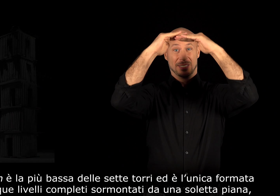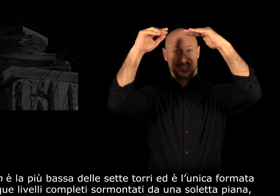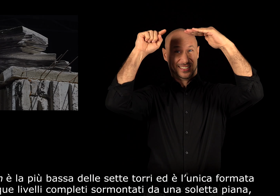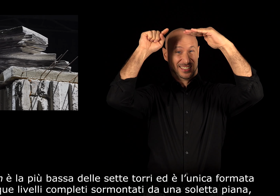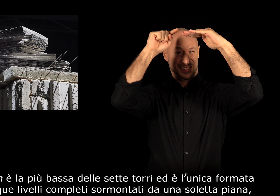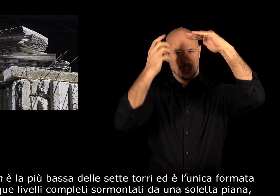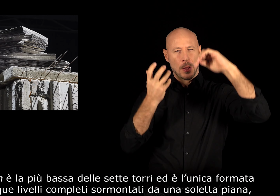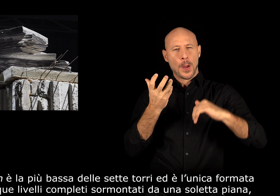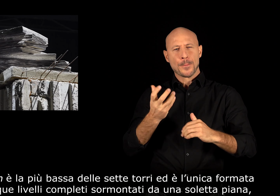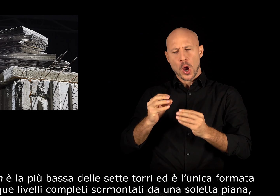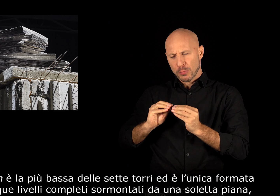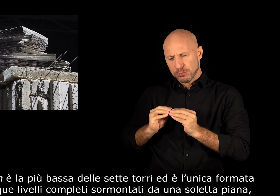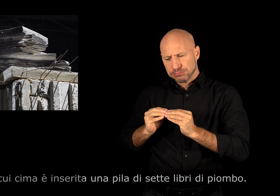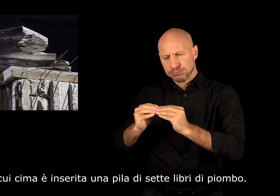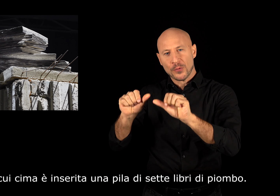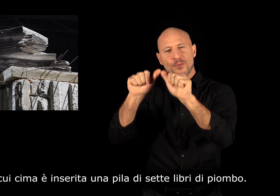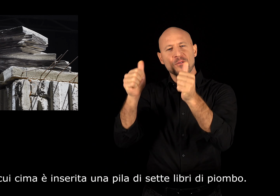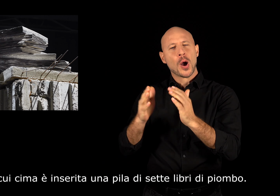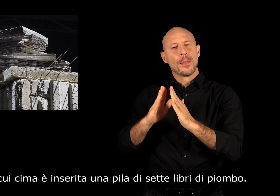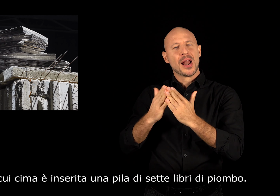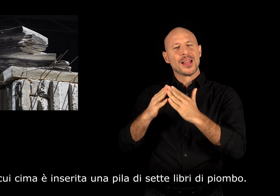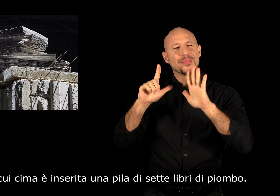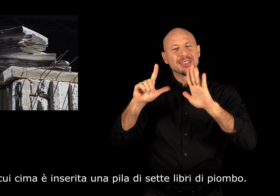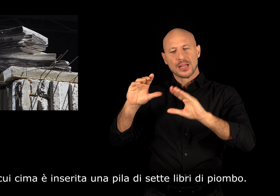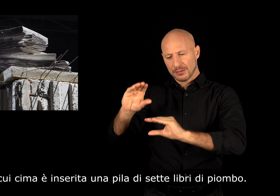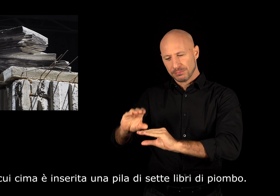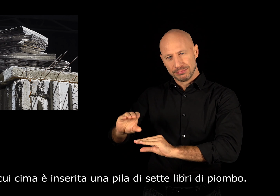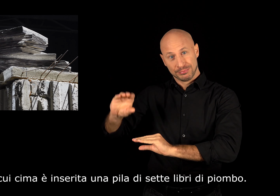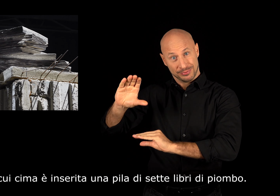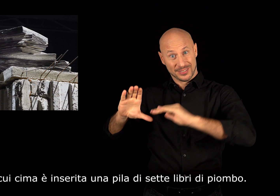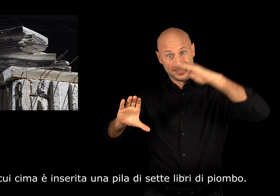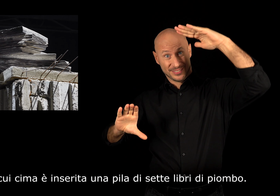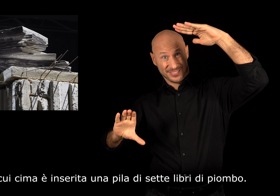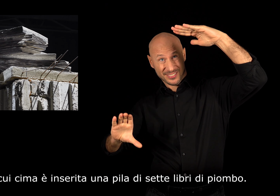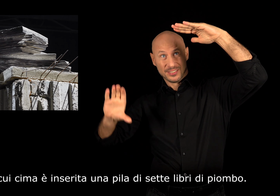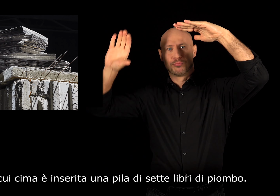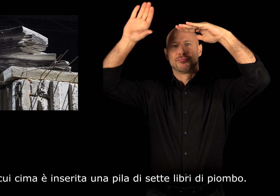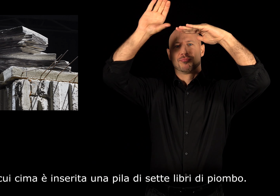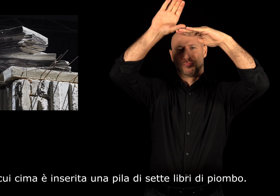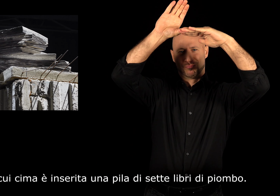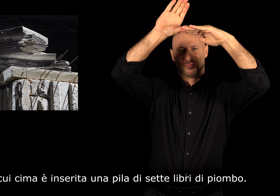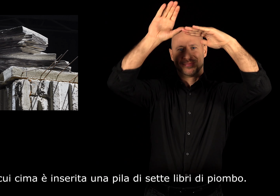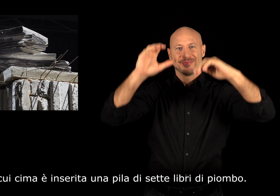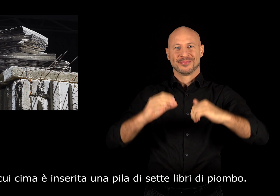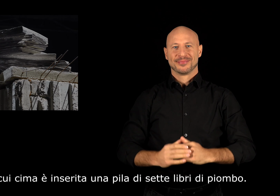da una soletta piana sulla cui cima è inserita una pila di sette libri di piombo.